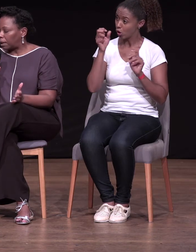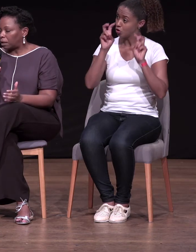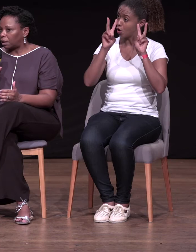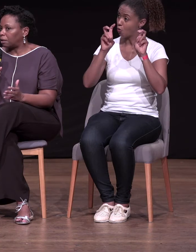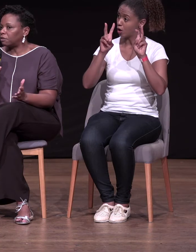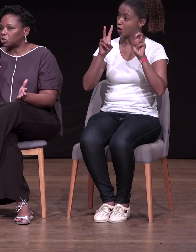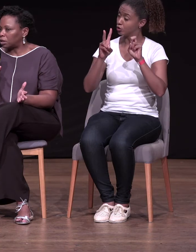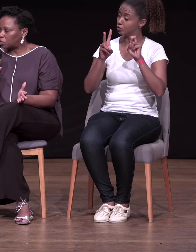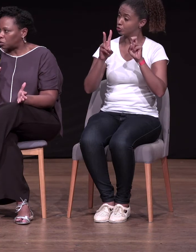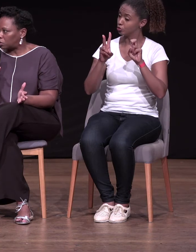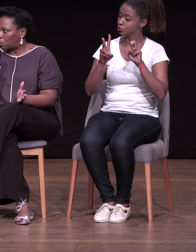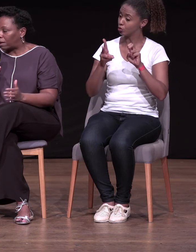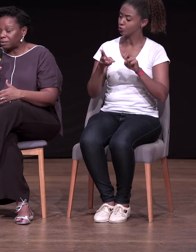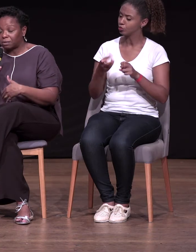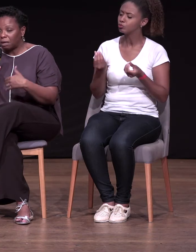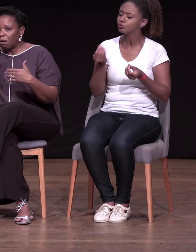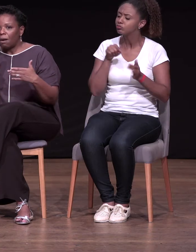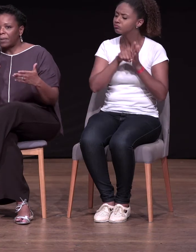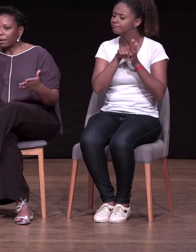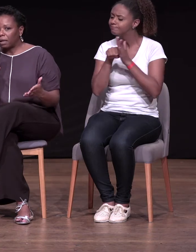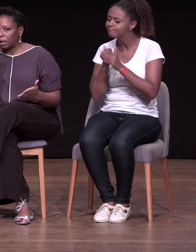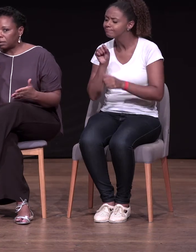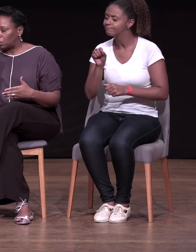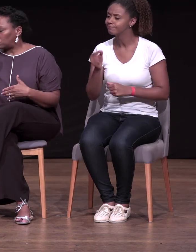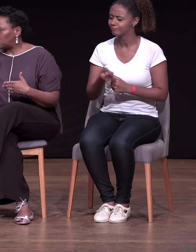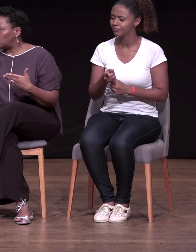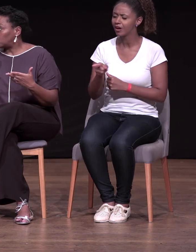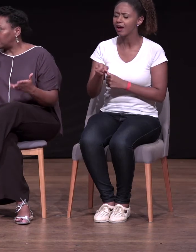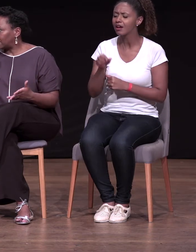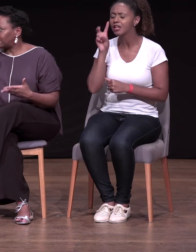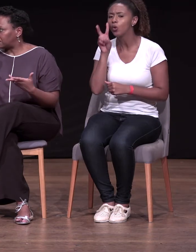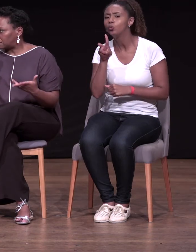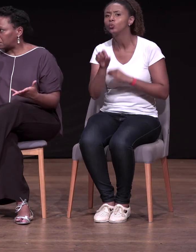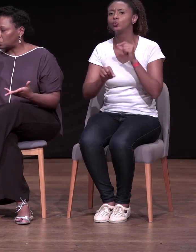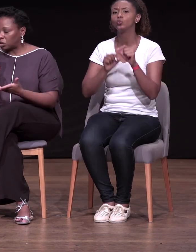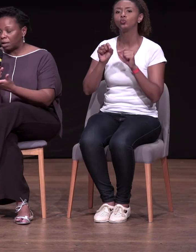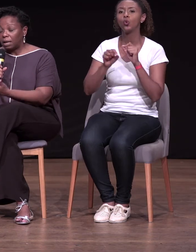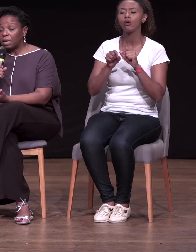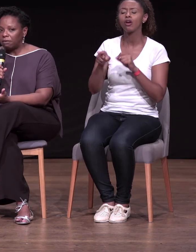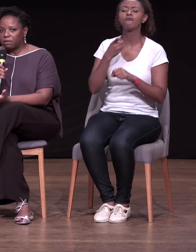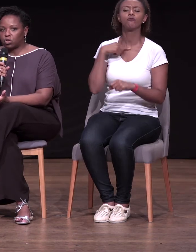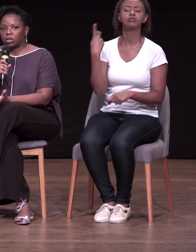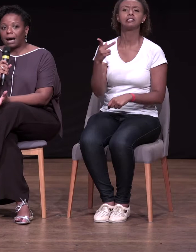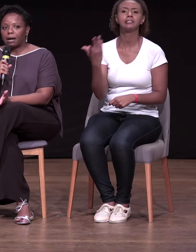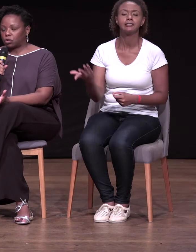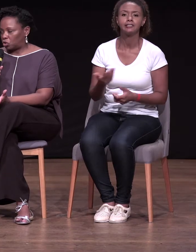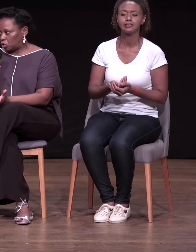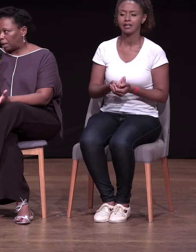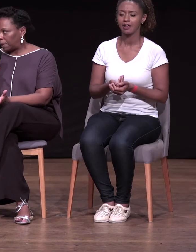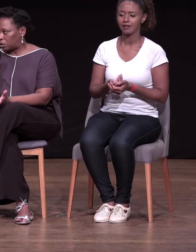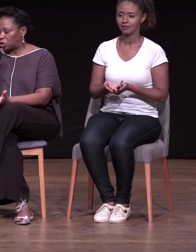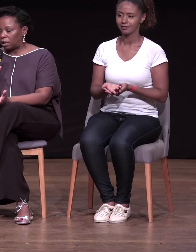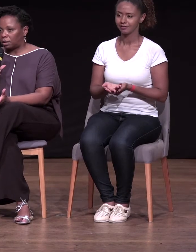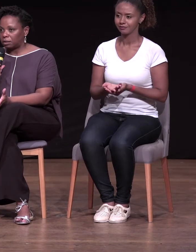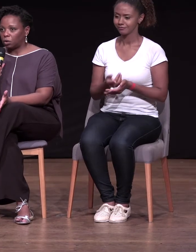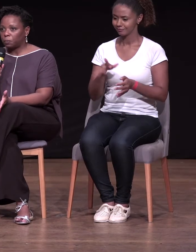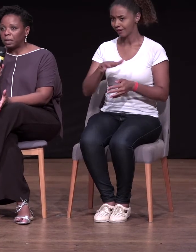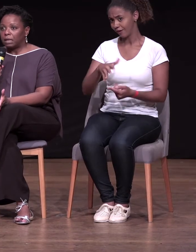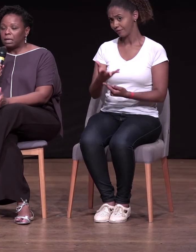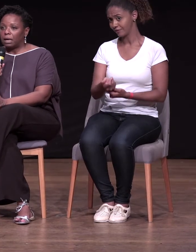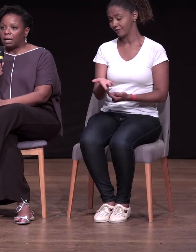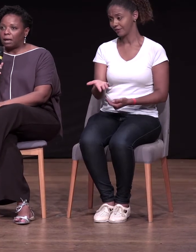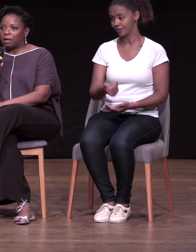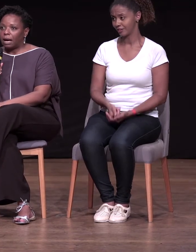abordado também, né? Que investigações são essas? Para quem ela está olhando? O que ela deseja investigar artisticamente ali?